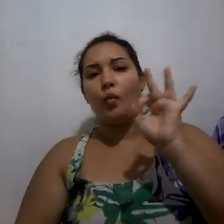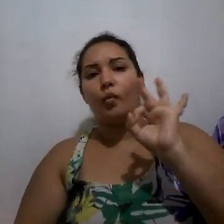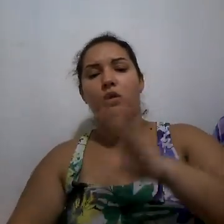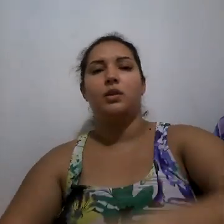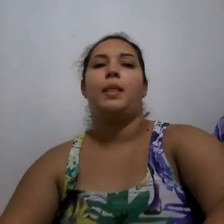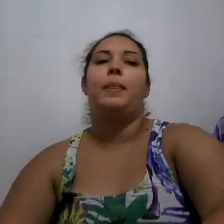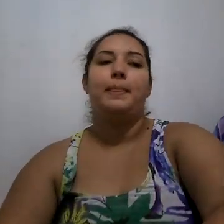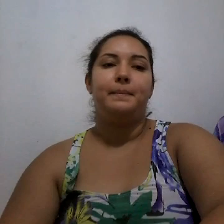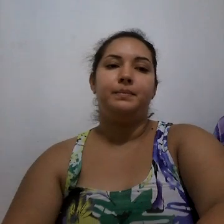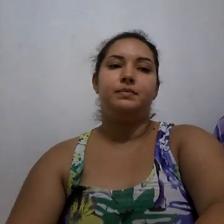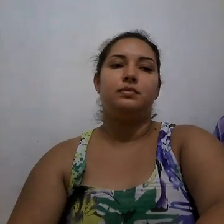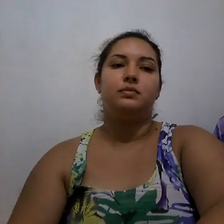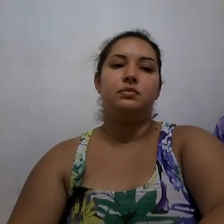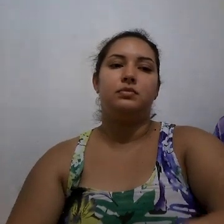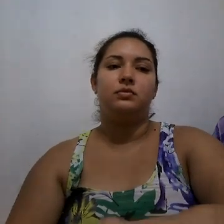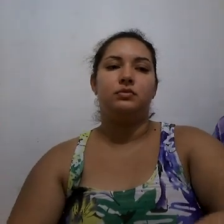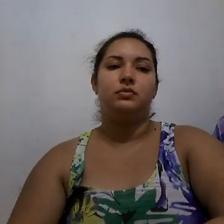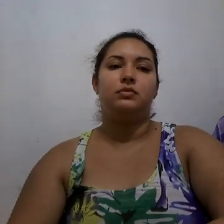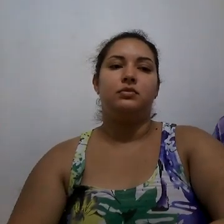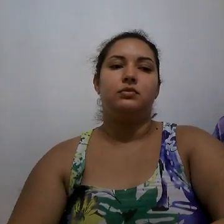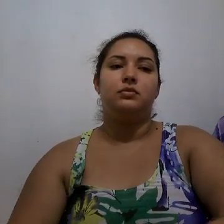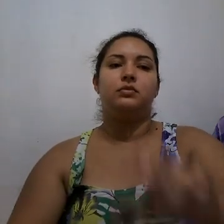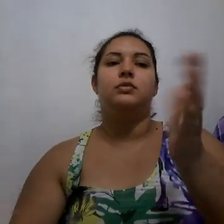lá. Ok? Ia manter os dois primeiros, isso.